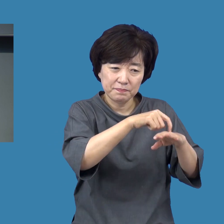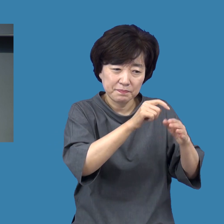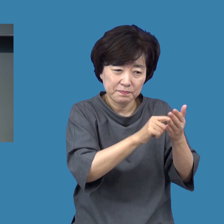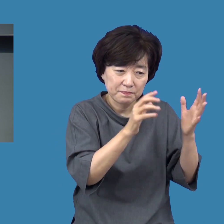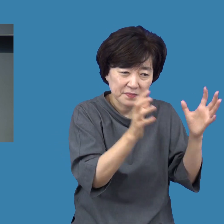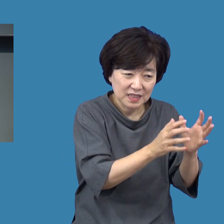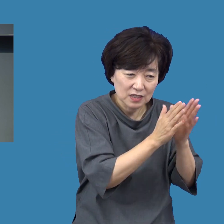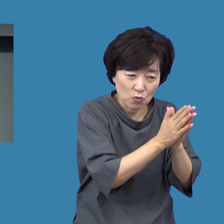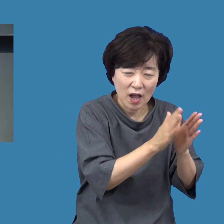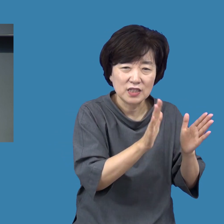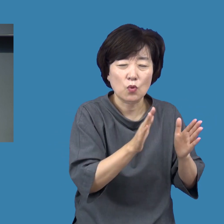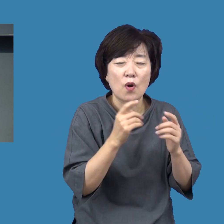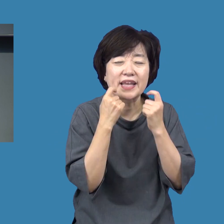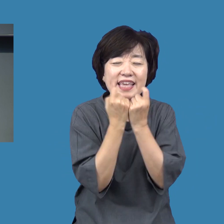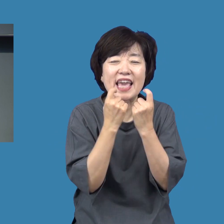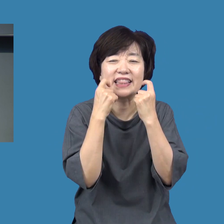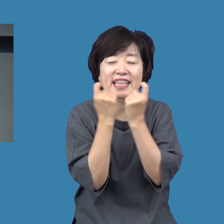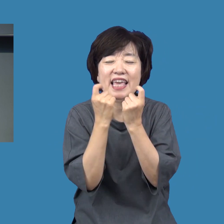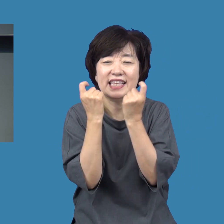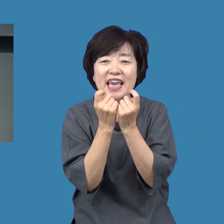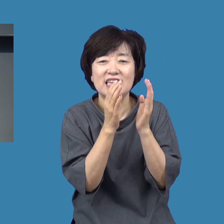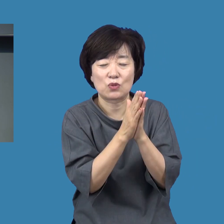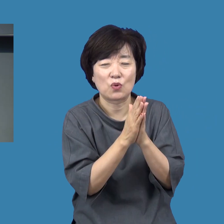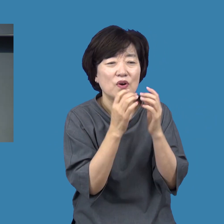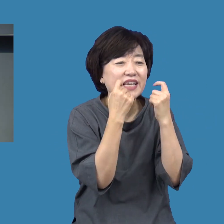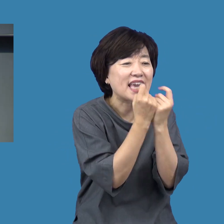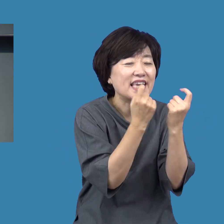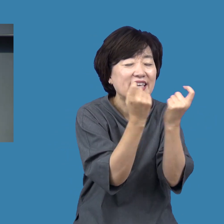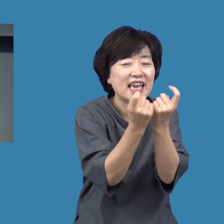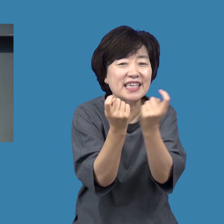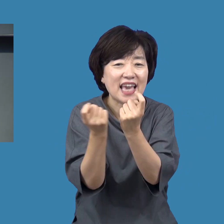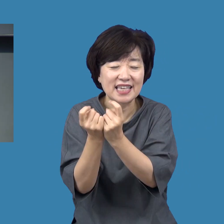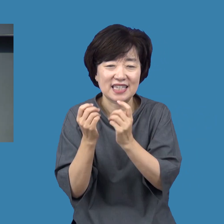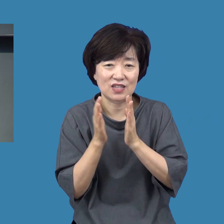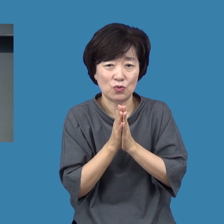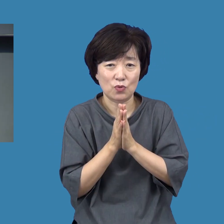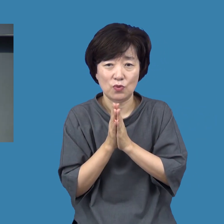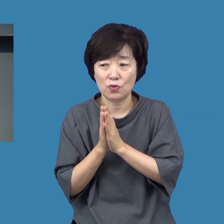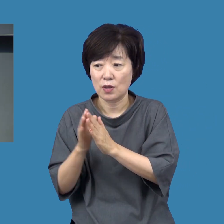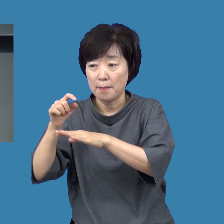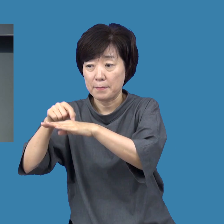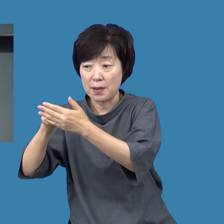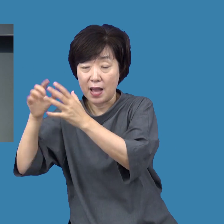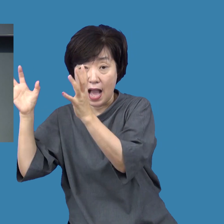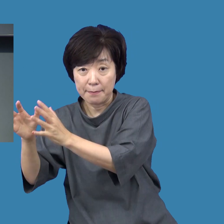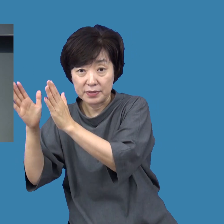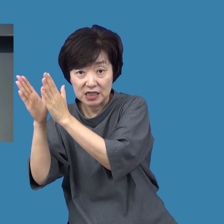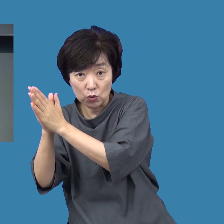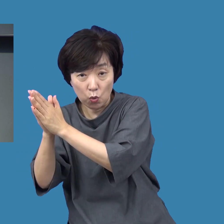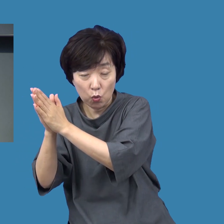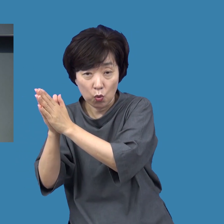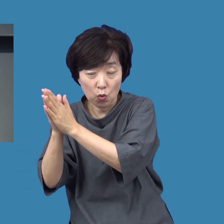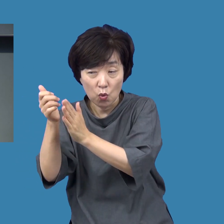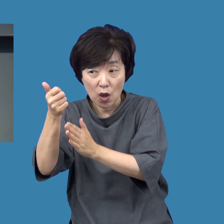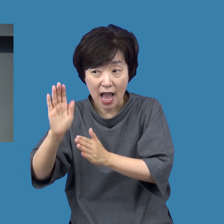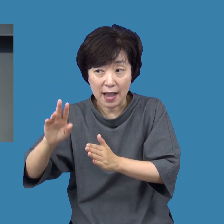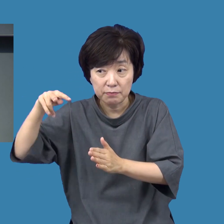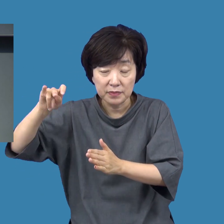모여 있는 거지. 이해가 되세요? 합심 기도와 개인 기도의 차이는